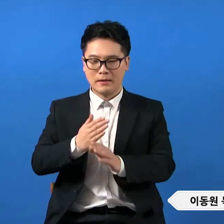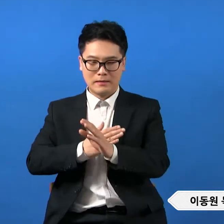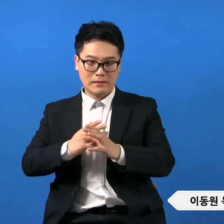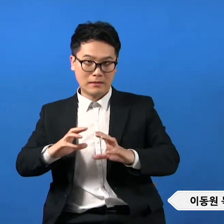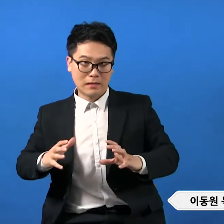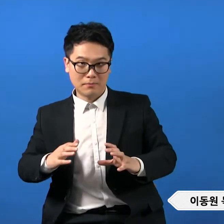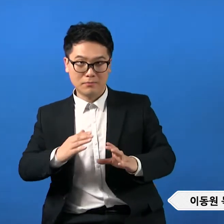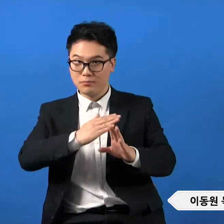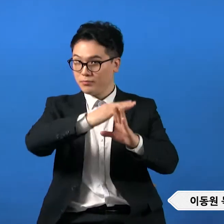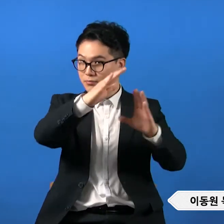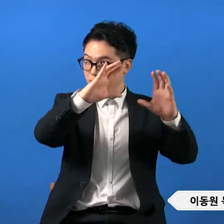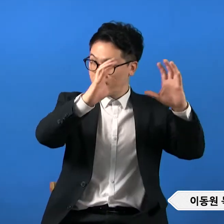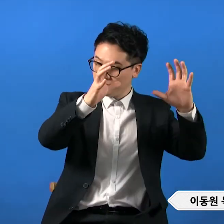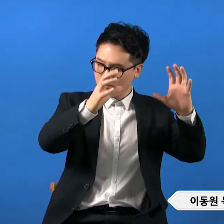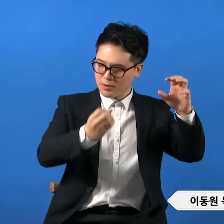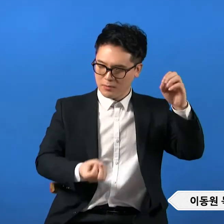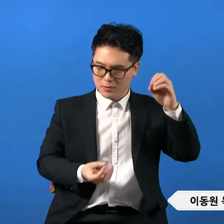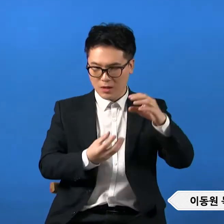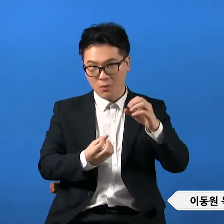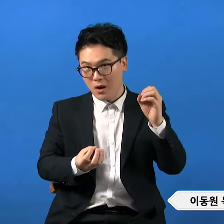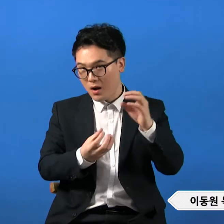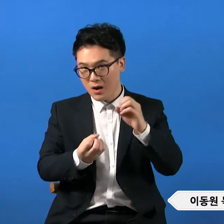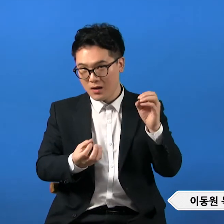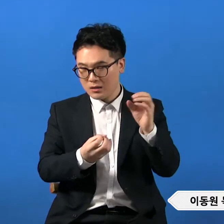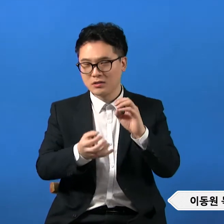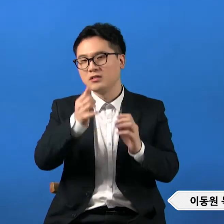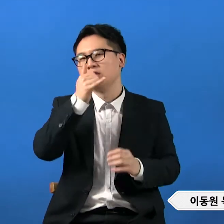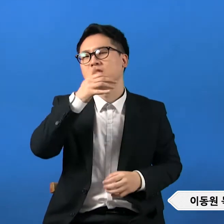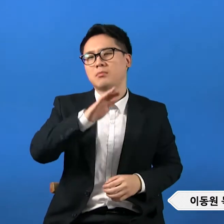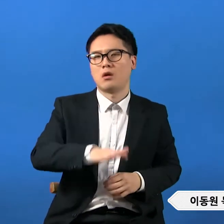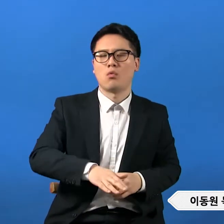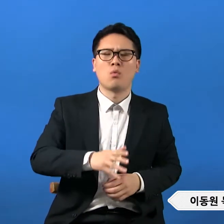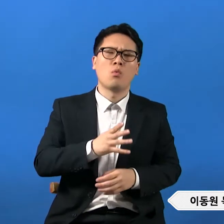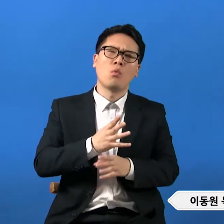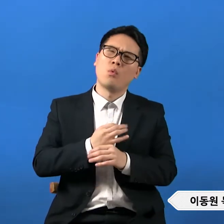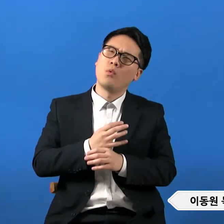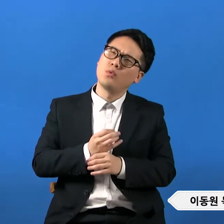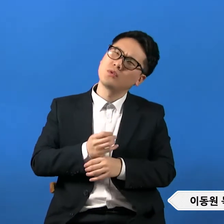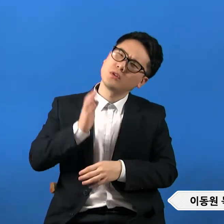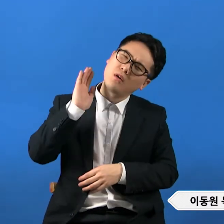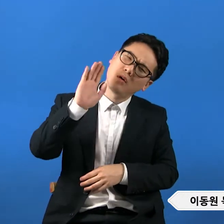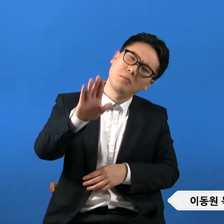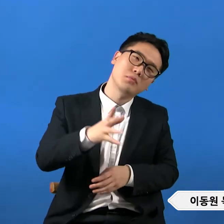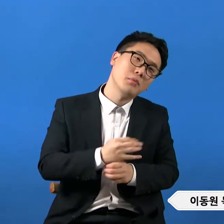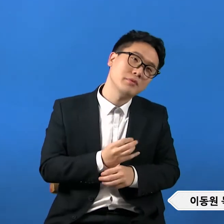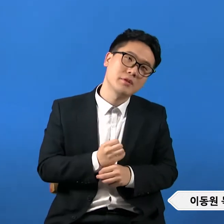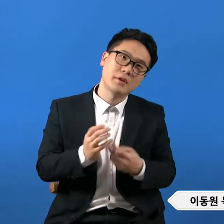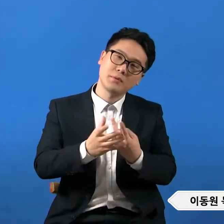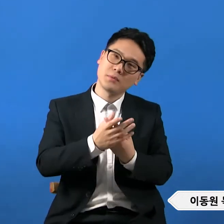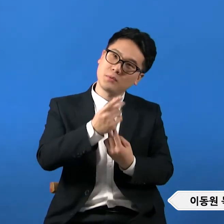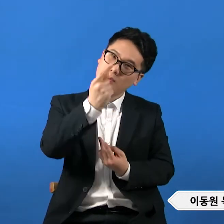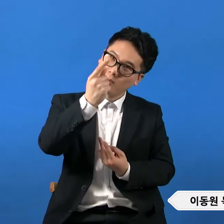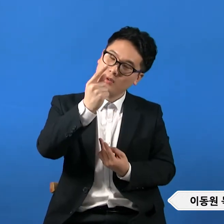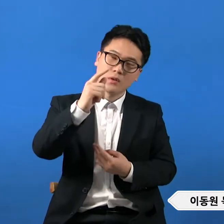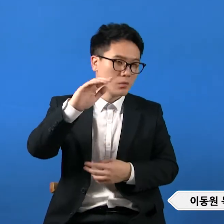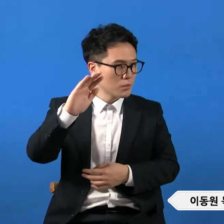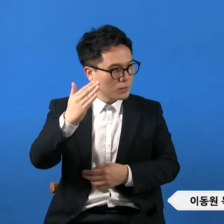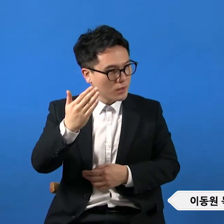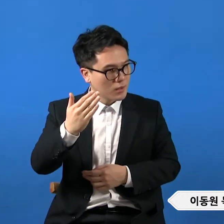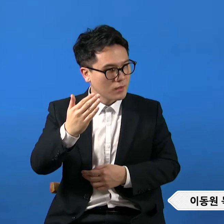있지만 과연 우리 민족은 언제 평화로운 통일 국가를 정말 회복할 수가 있을